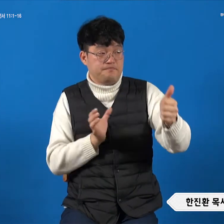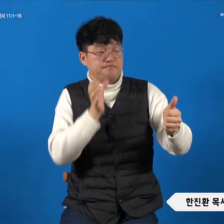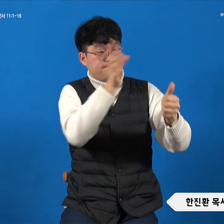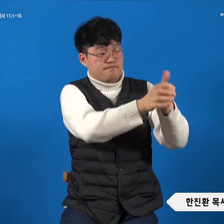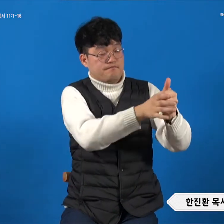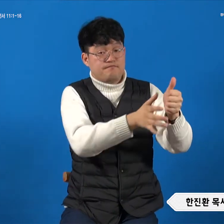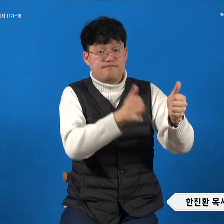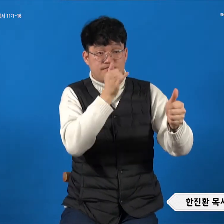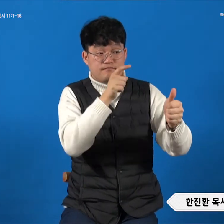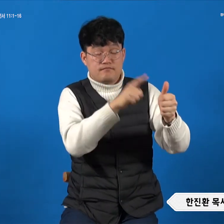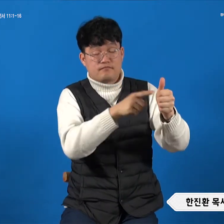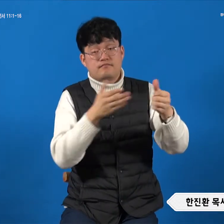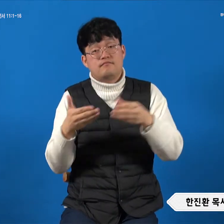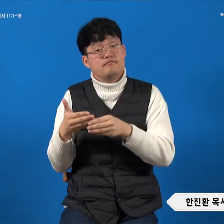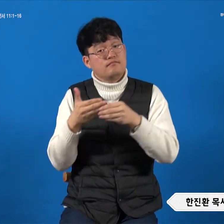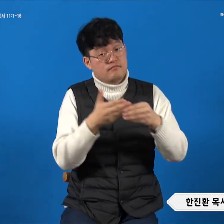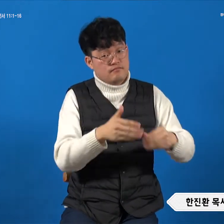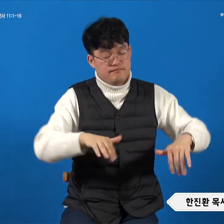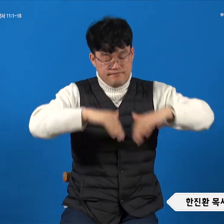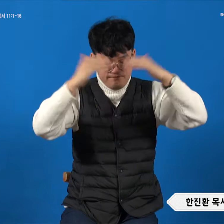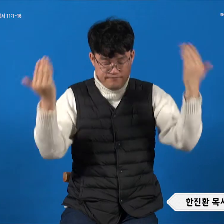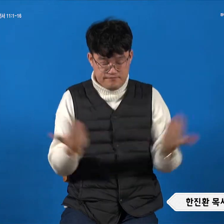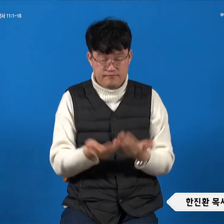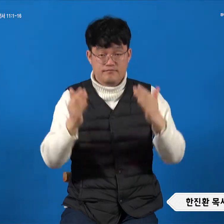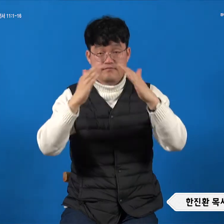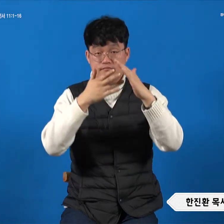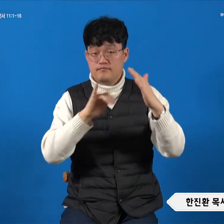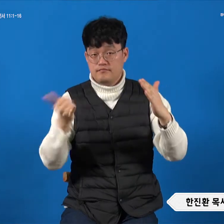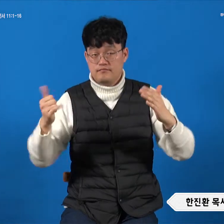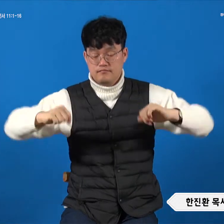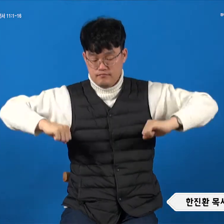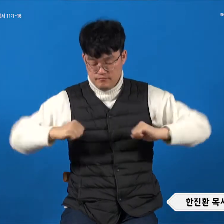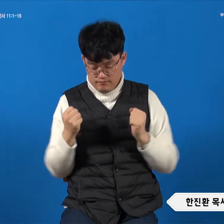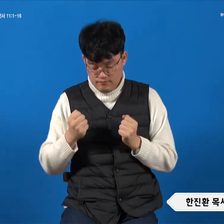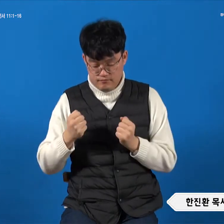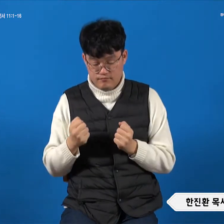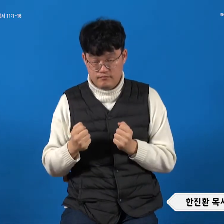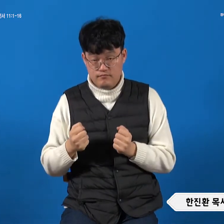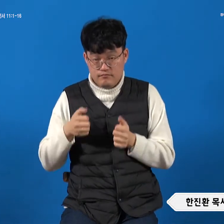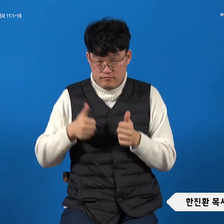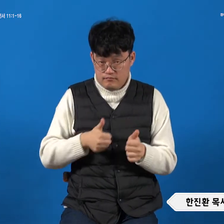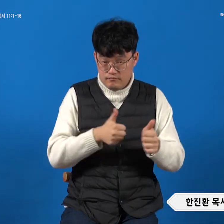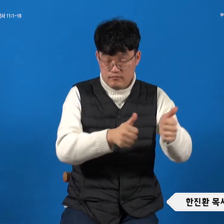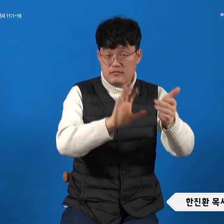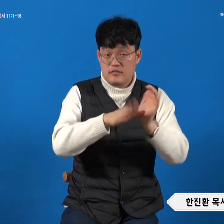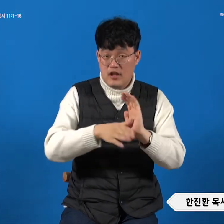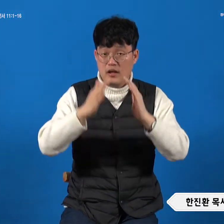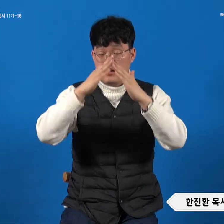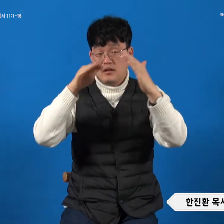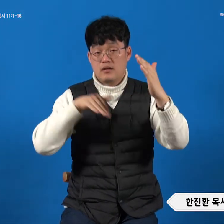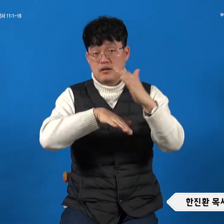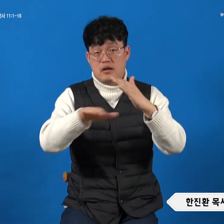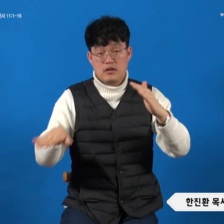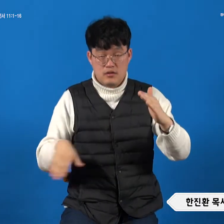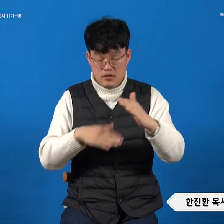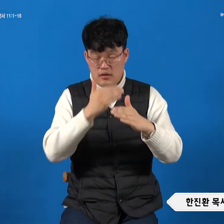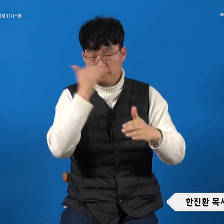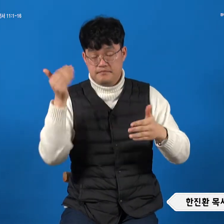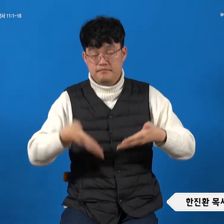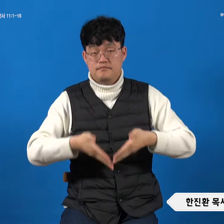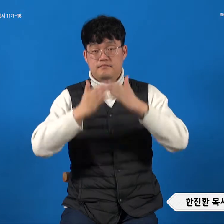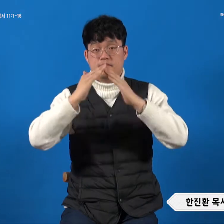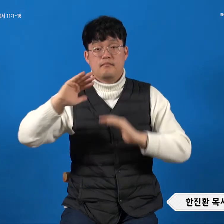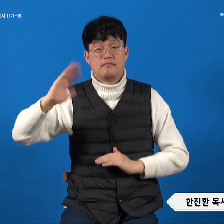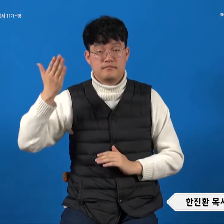세웠습니다. 그 리더의 인도에 온 가족이 순종하고 따를 때에 그 가정은 든든히 서게